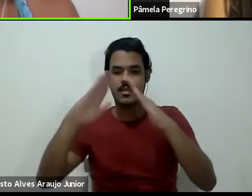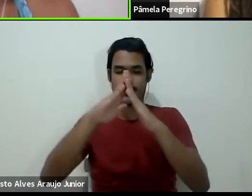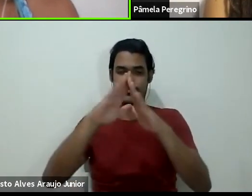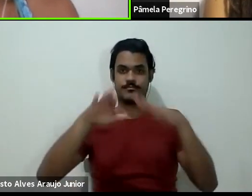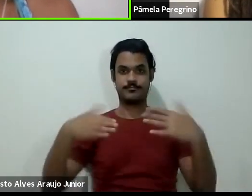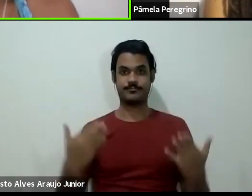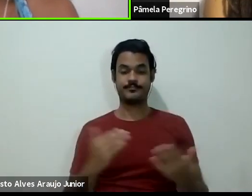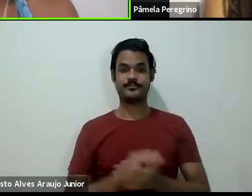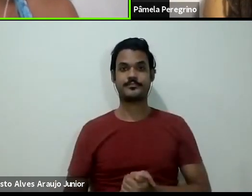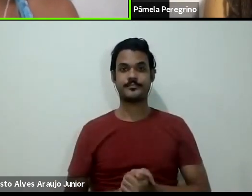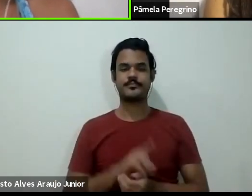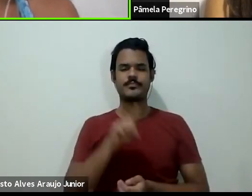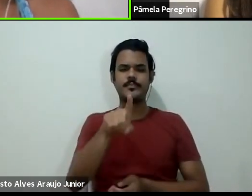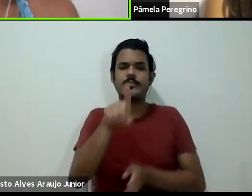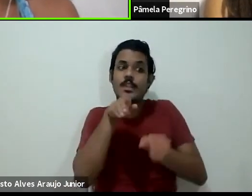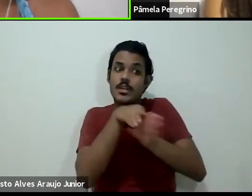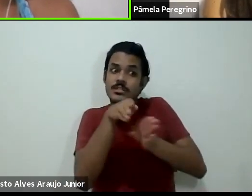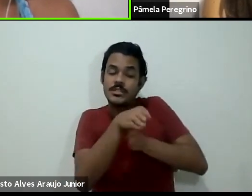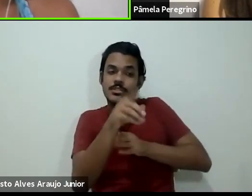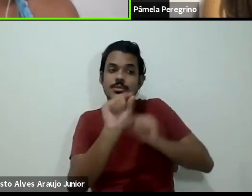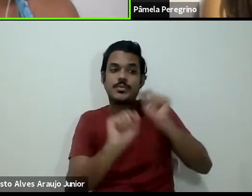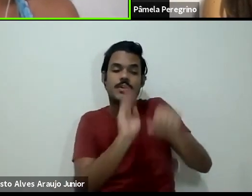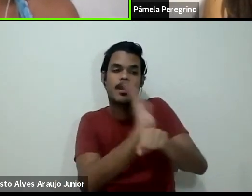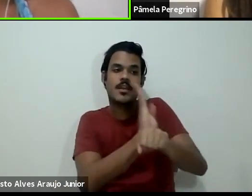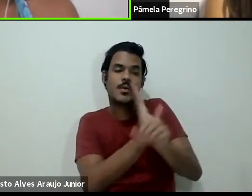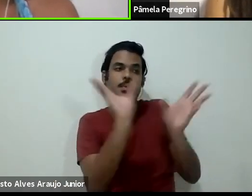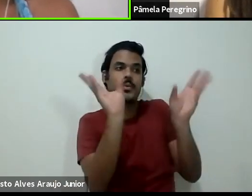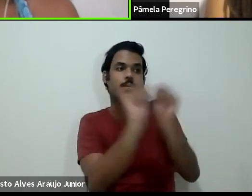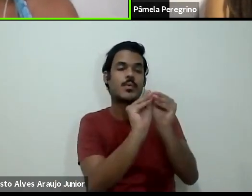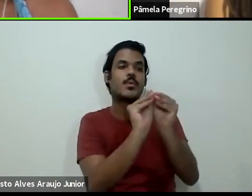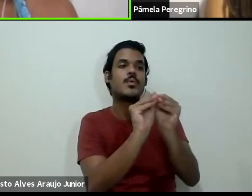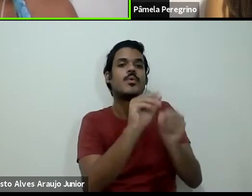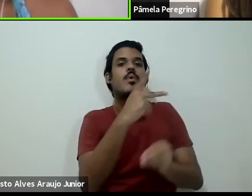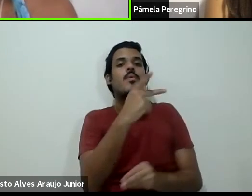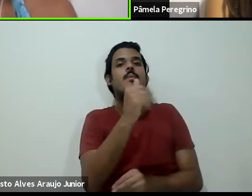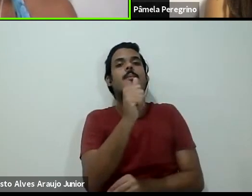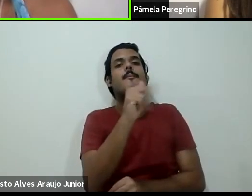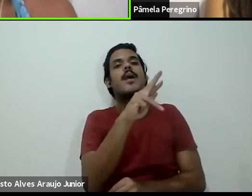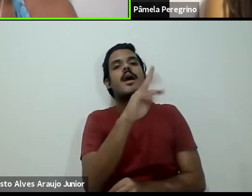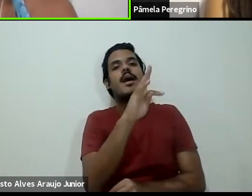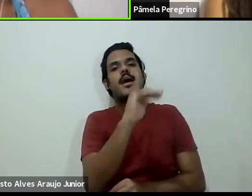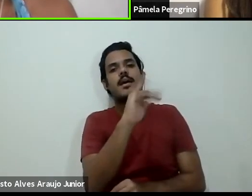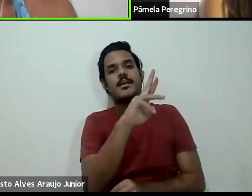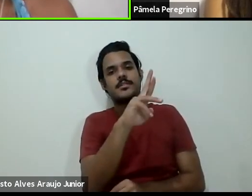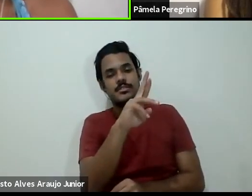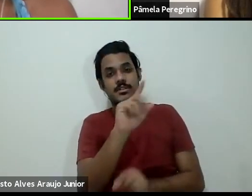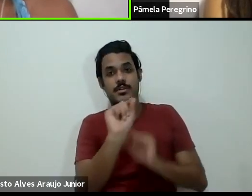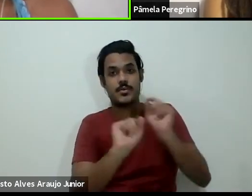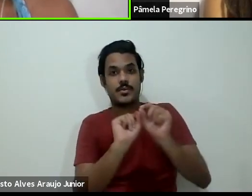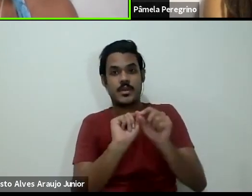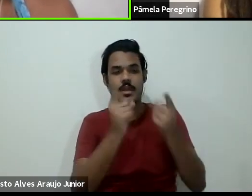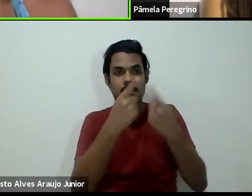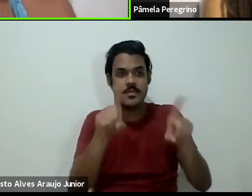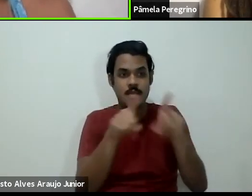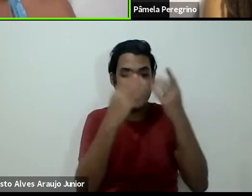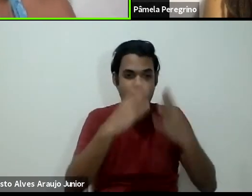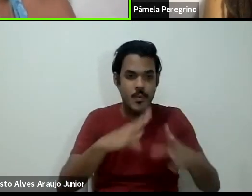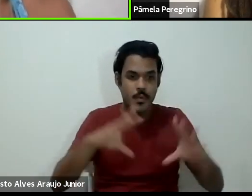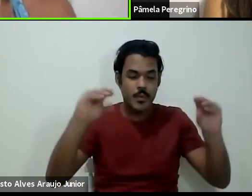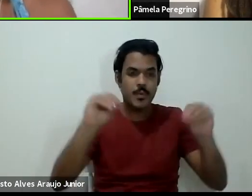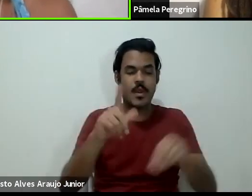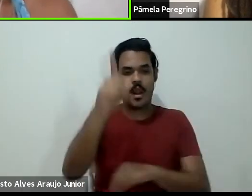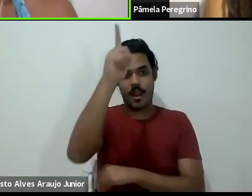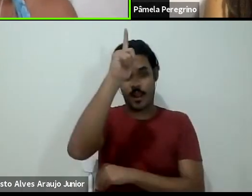Pamela dirigiu os curtas de animação Partir, premiado pela Orquestra Sinfônica da Alemanha, e O Pará